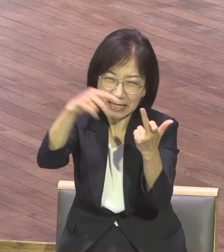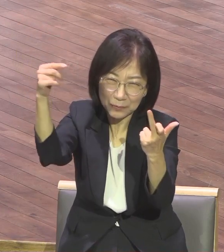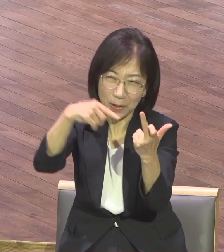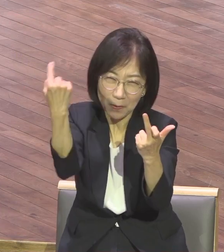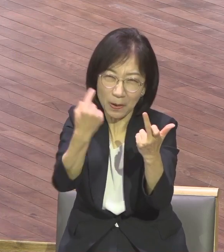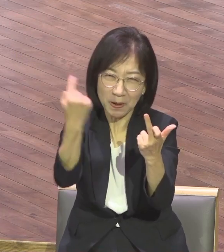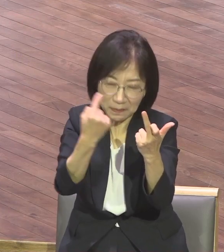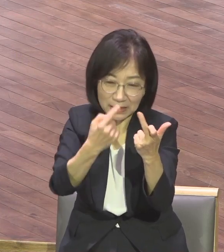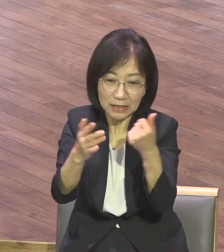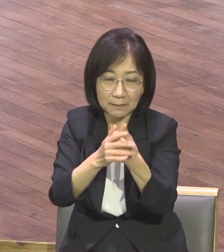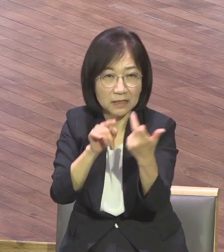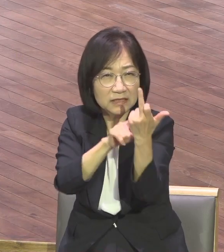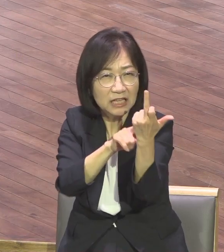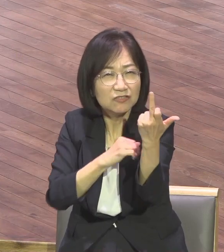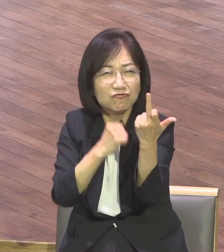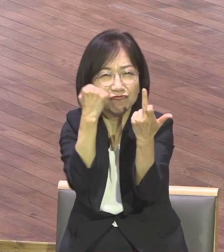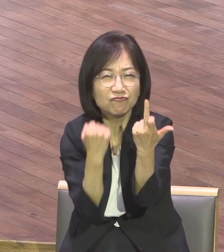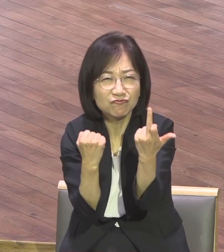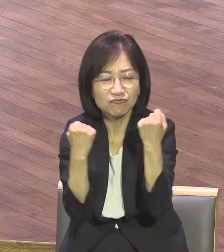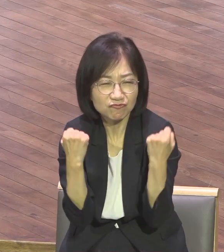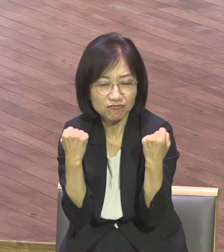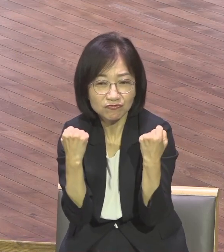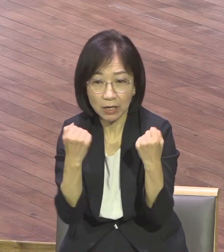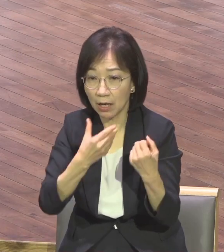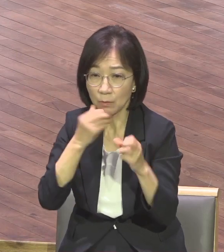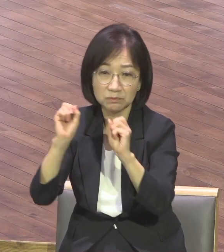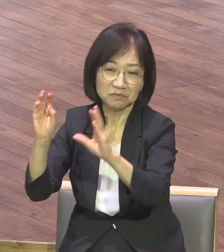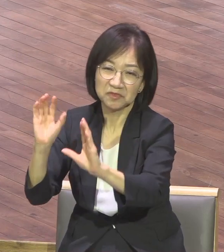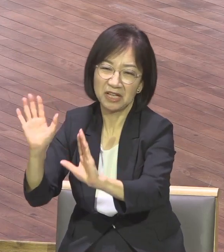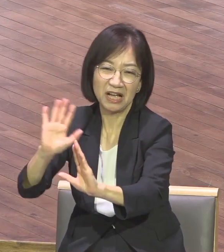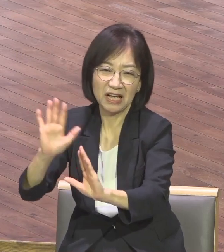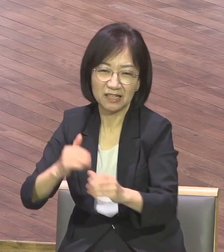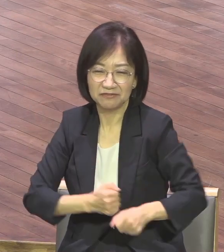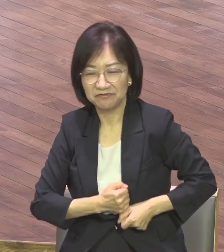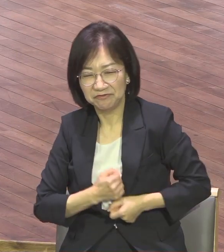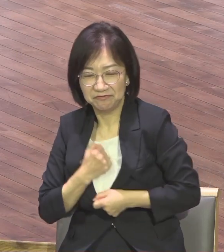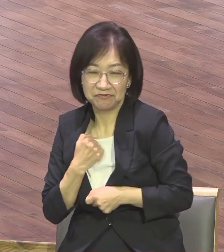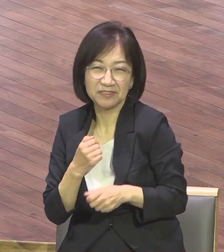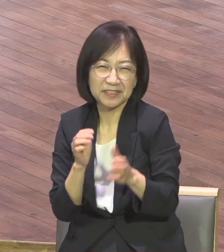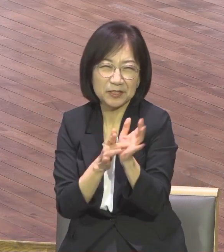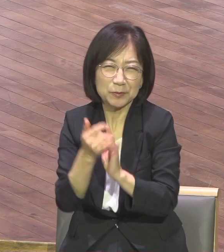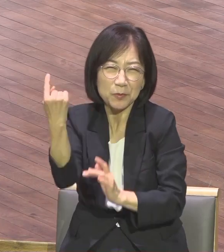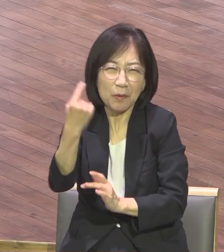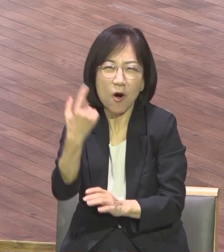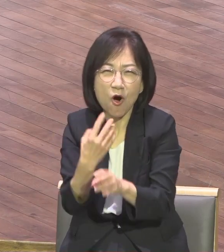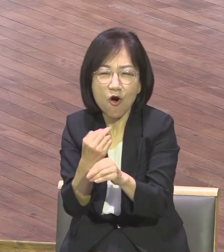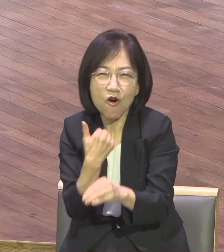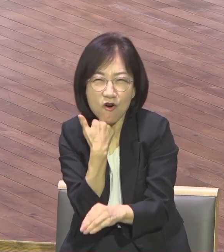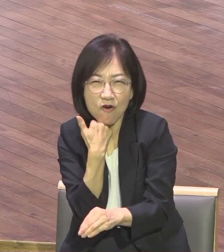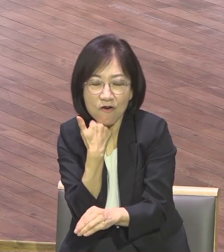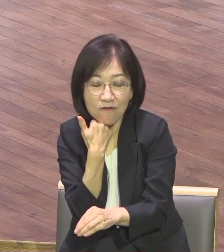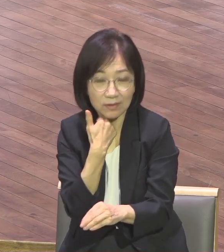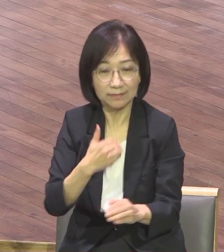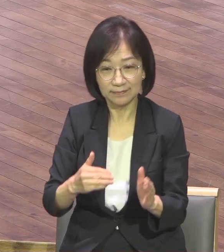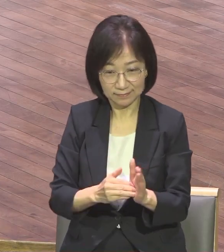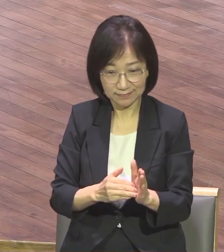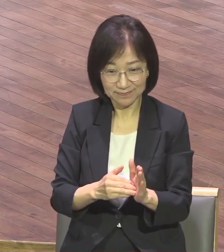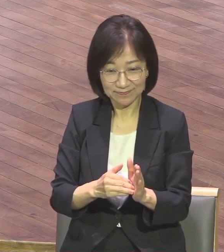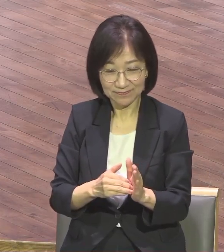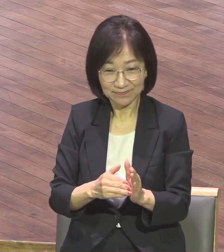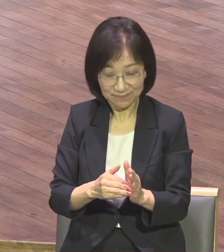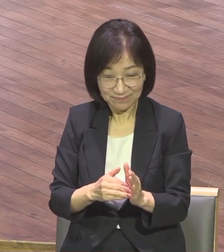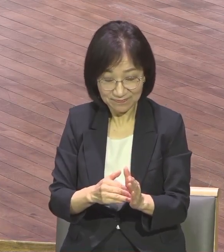않았어요. 감람산만 쳐다보고 있는 거요. 다시 오실 주님만 기다리고 있는 거요. 이때 일어난